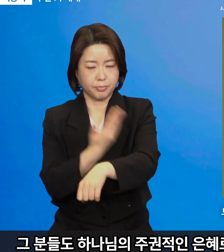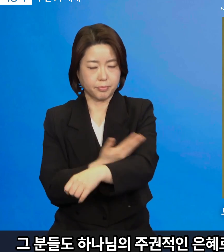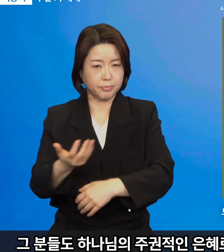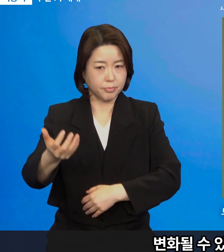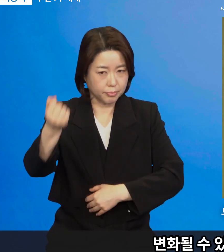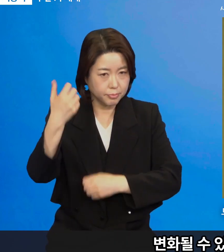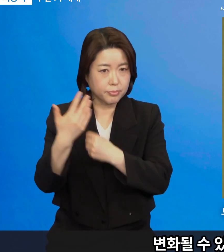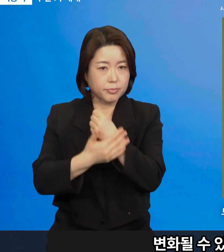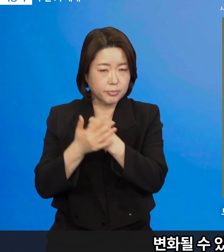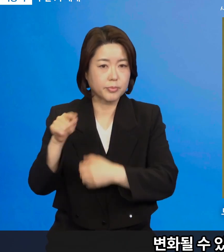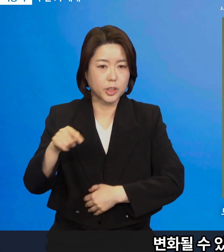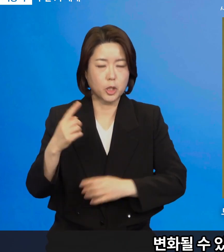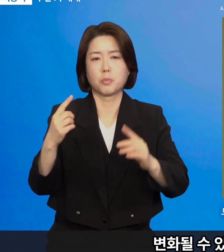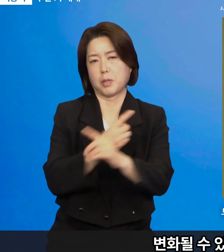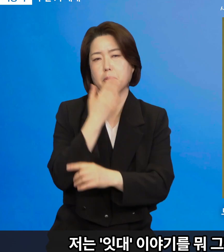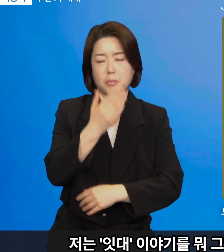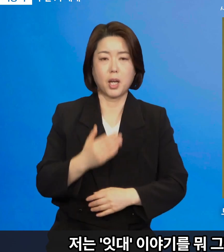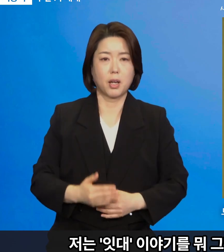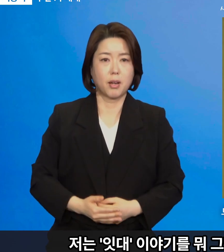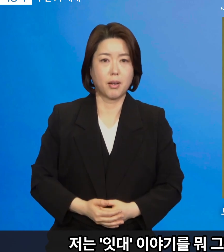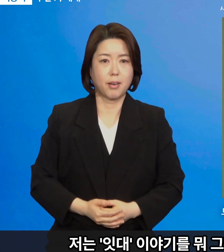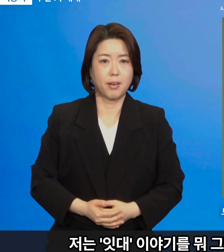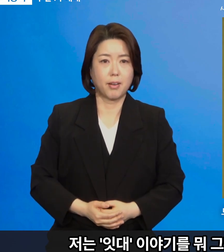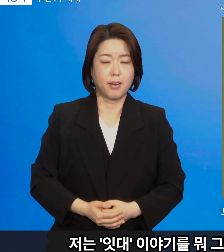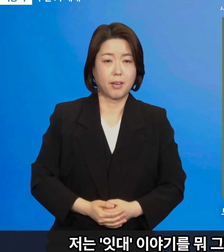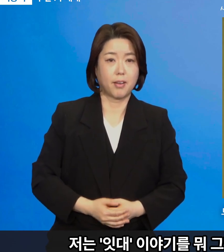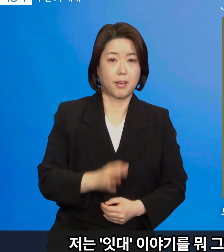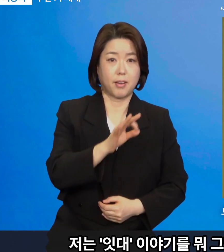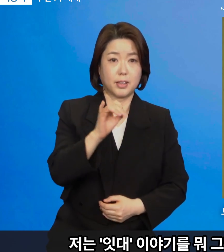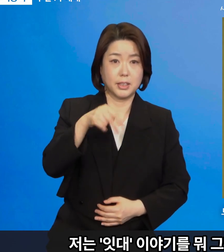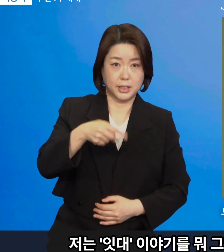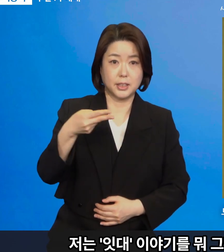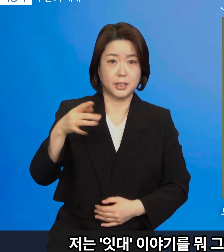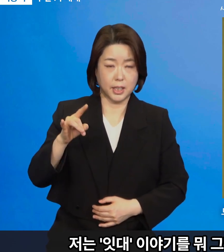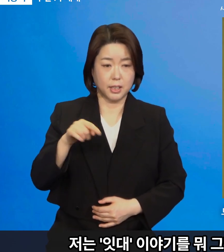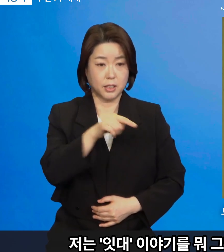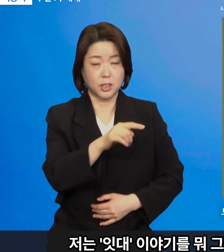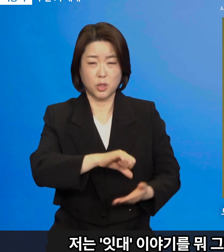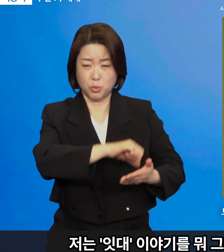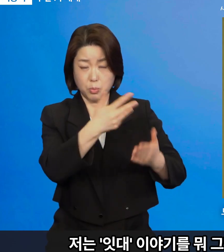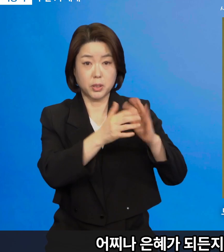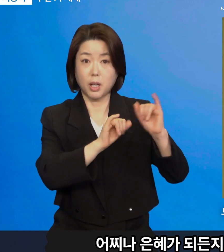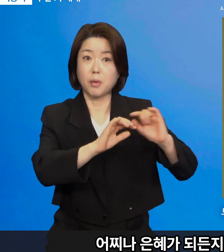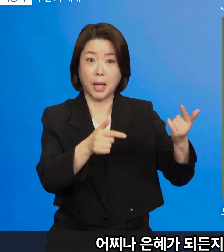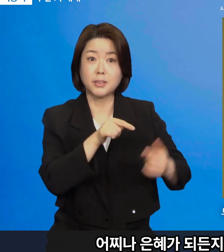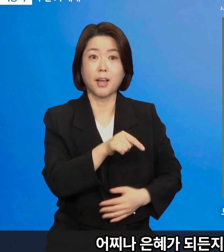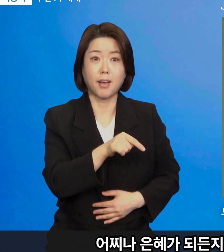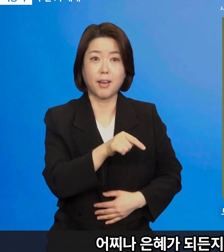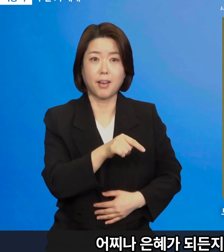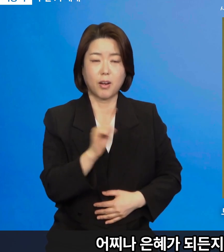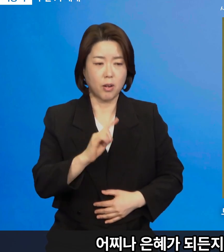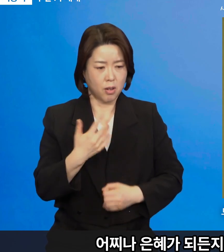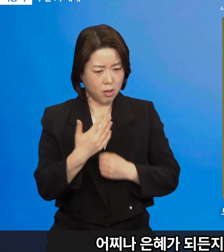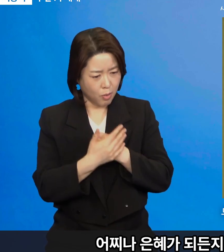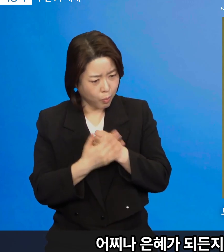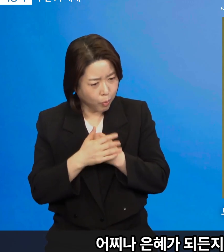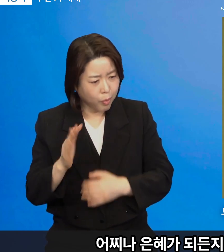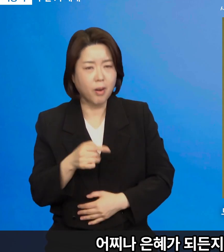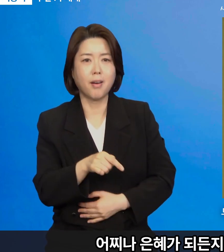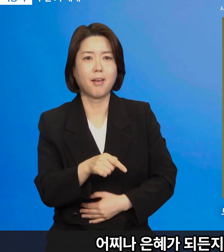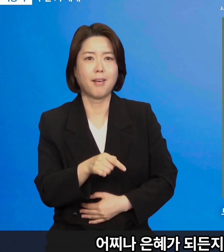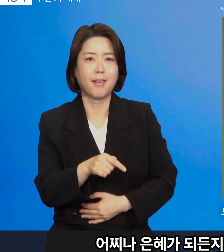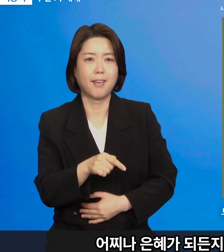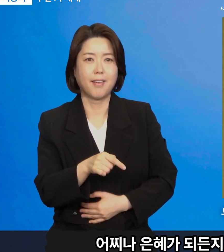축복합니다. 변화될 수 있다는 거예요. 저는 이때 이야기를 그렇게 유명한 사람도 아닌데 어찌나 은혜가 되든지